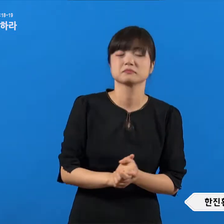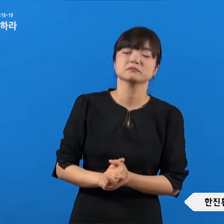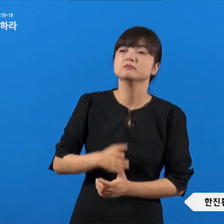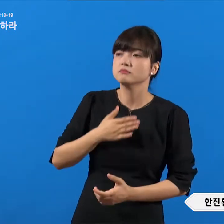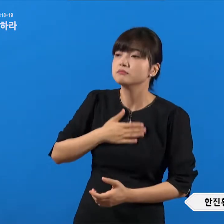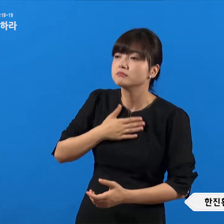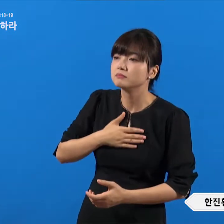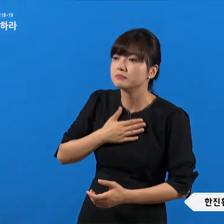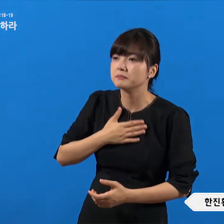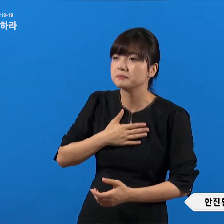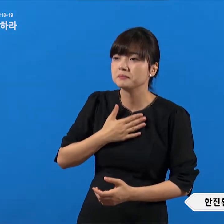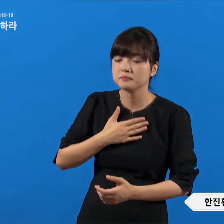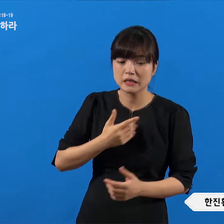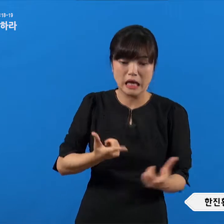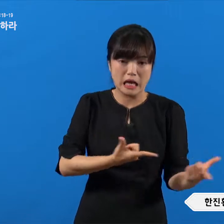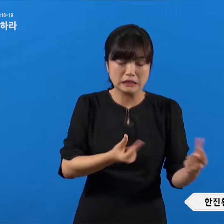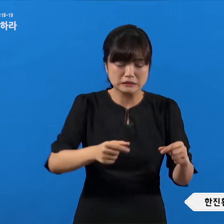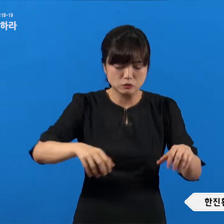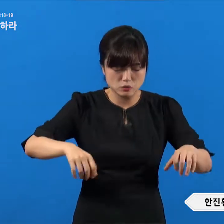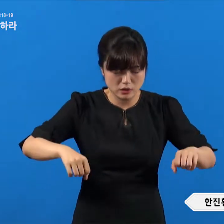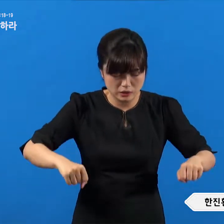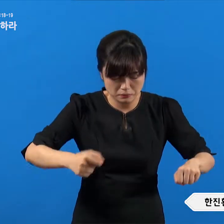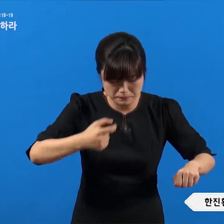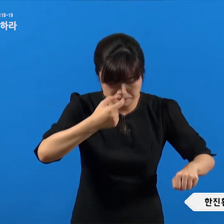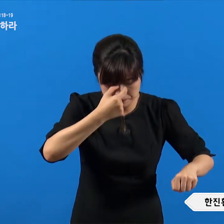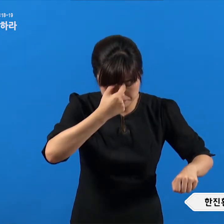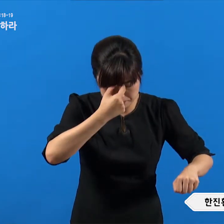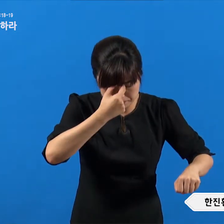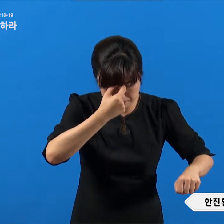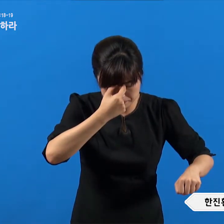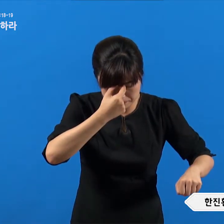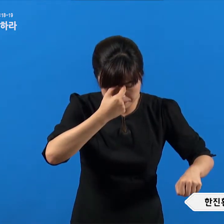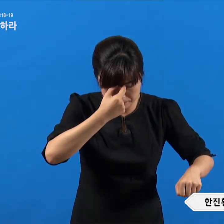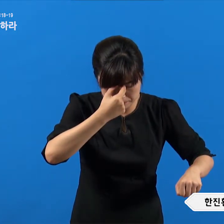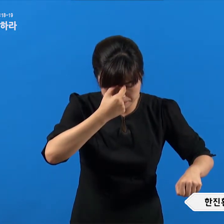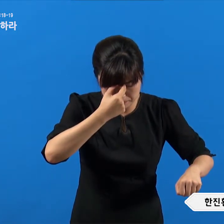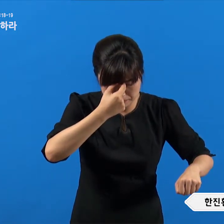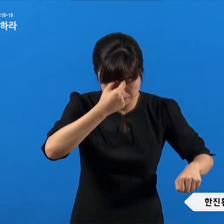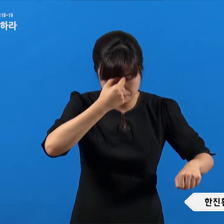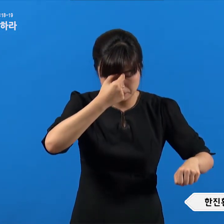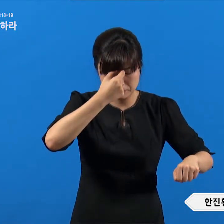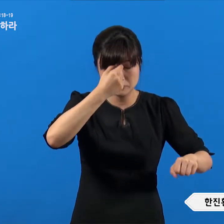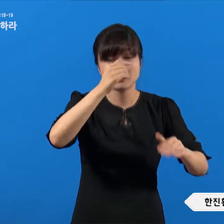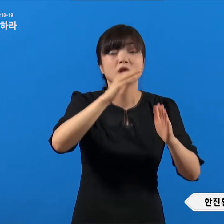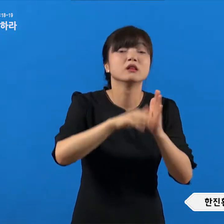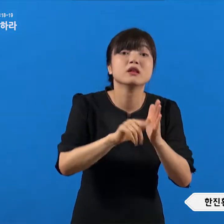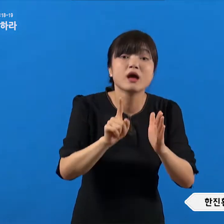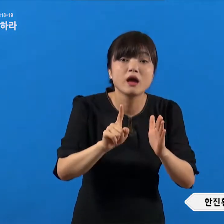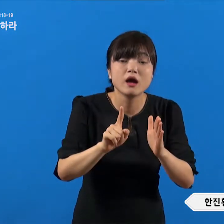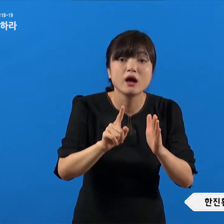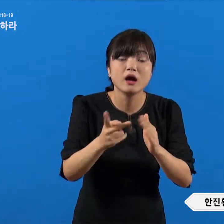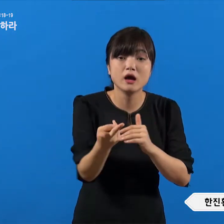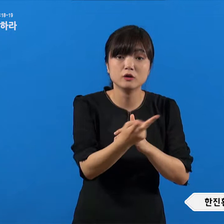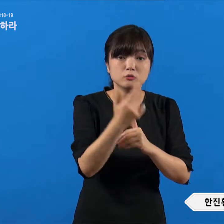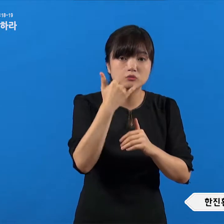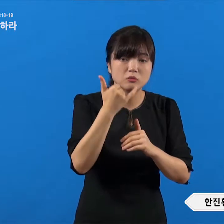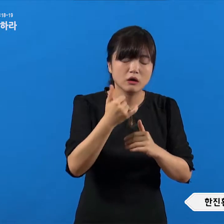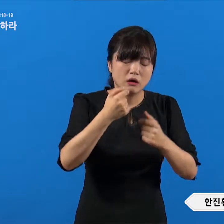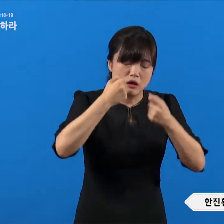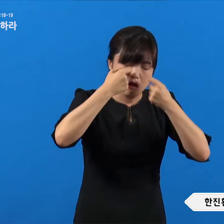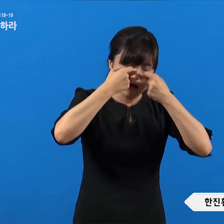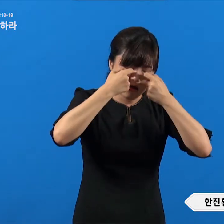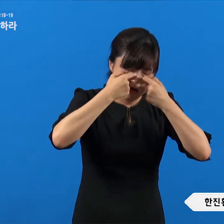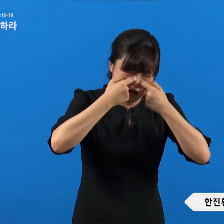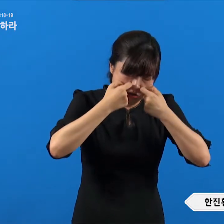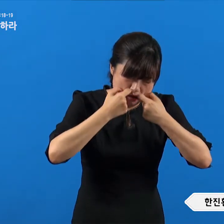그래서 그 아빠 엄마 손을 잡고 선생님이 기도를 시작했습니다. 기도하는데 두 사람이 통곡을